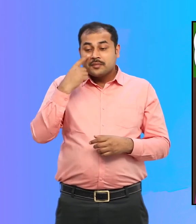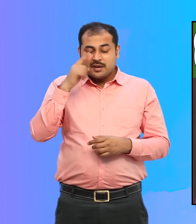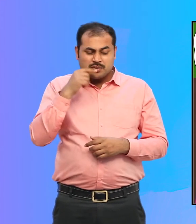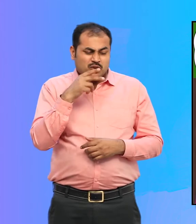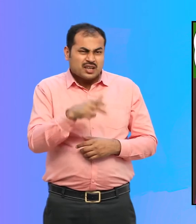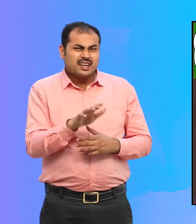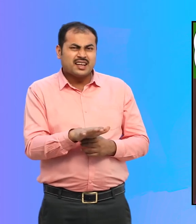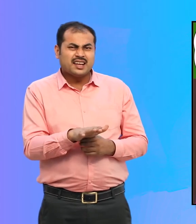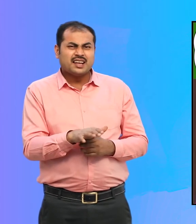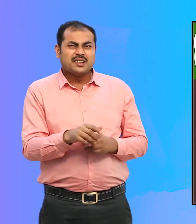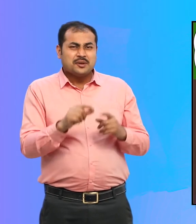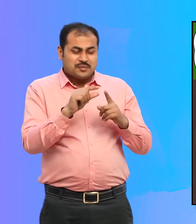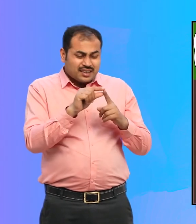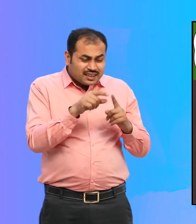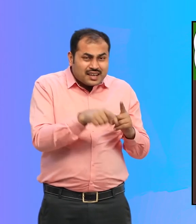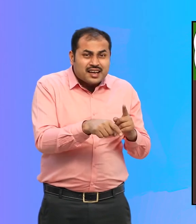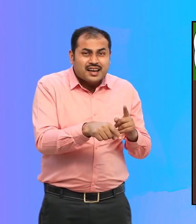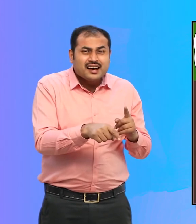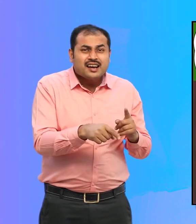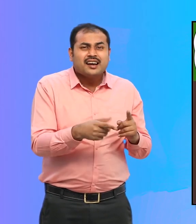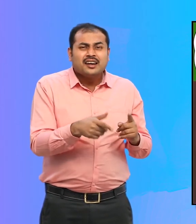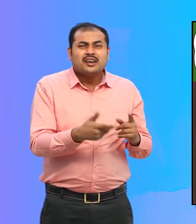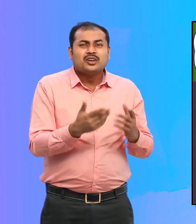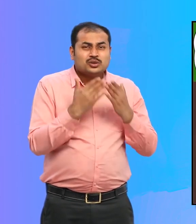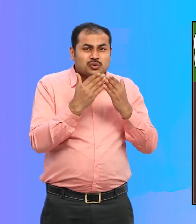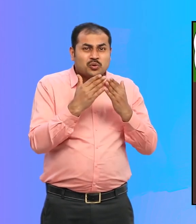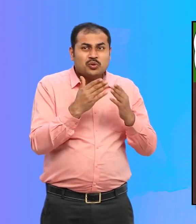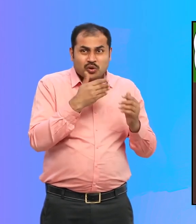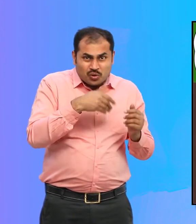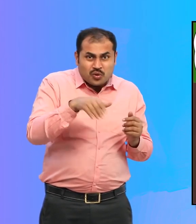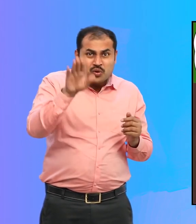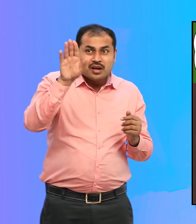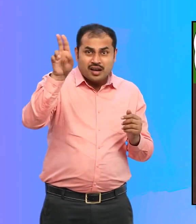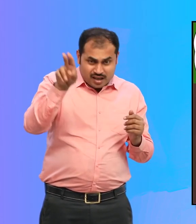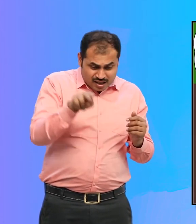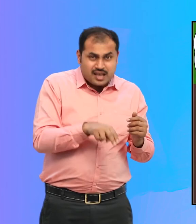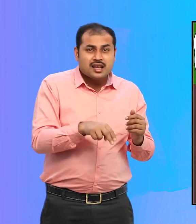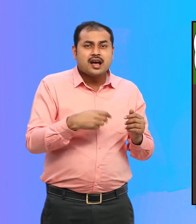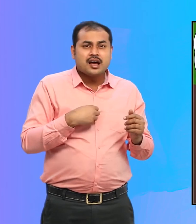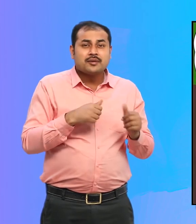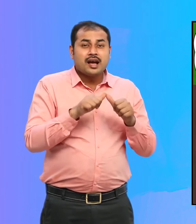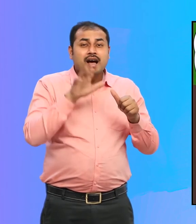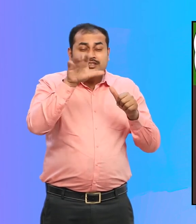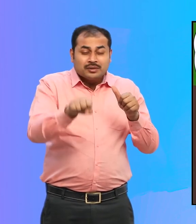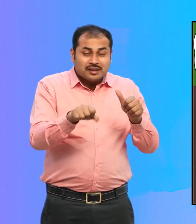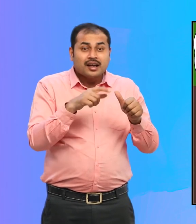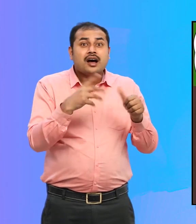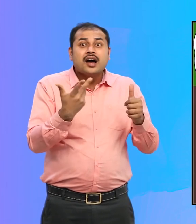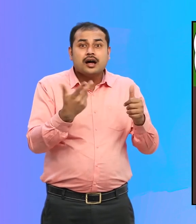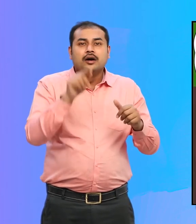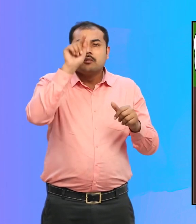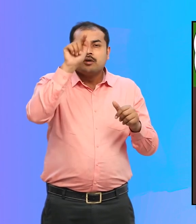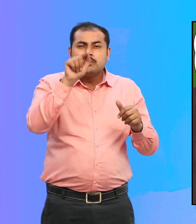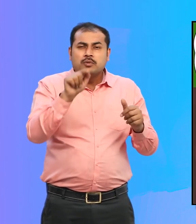तो मम्मी कह रही है प्रिया जब स्कूल से वापस आ जाओगी तब हम